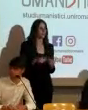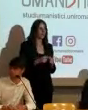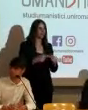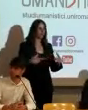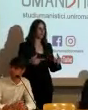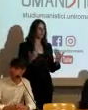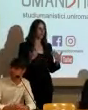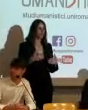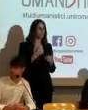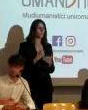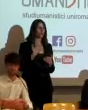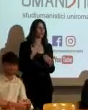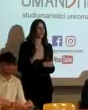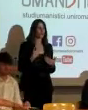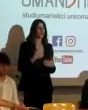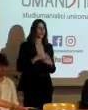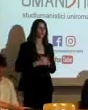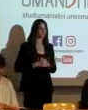importante e significativa?